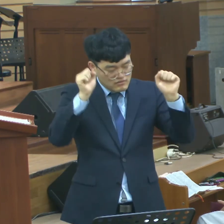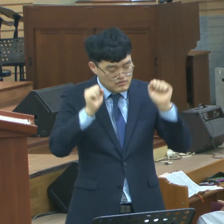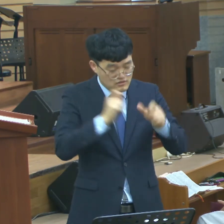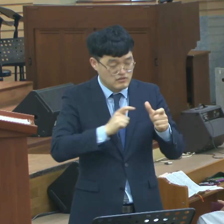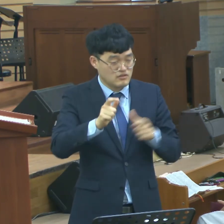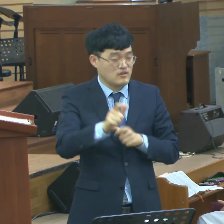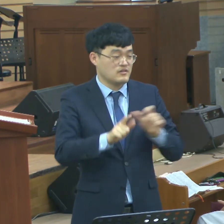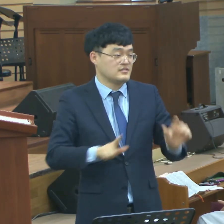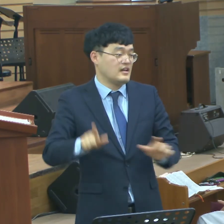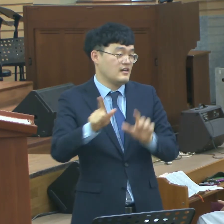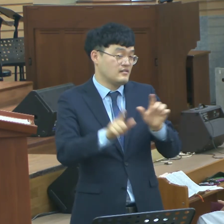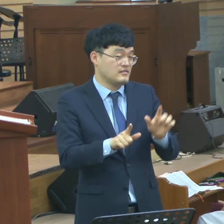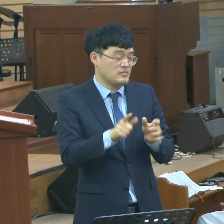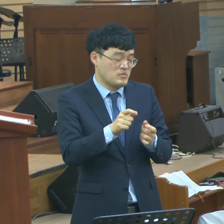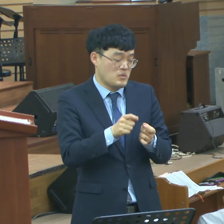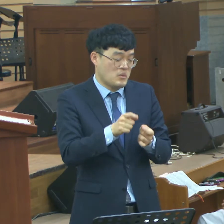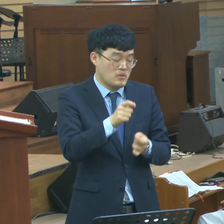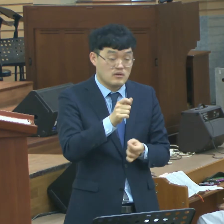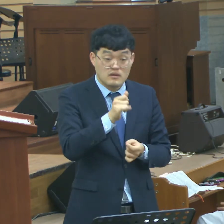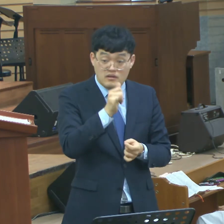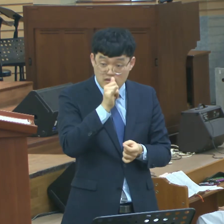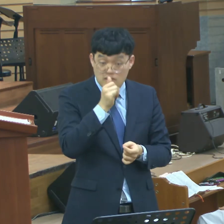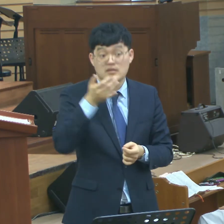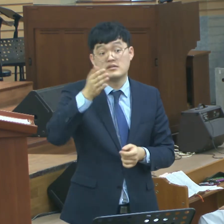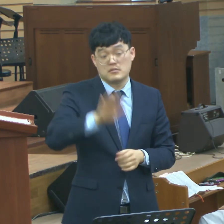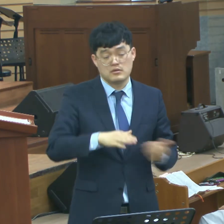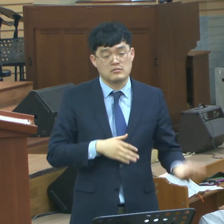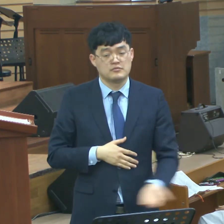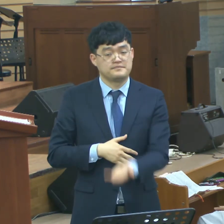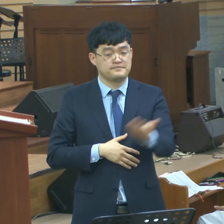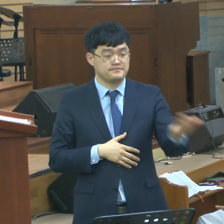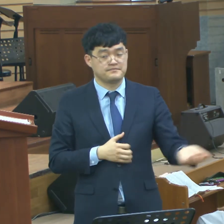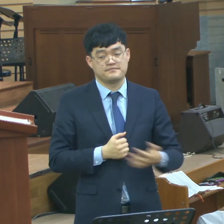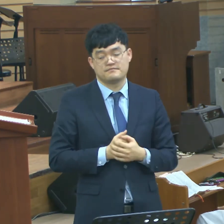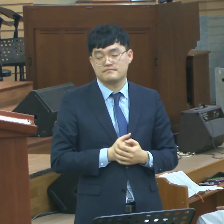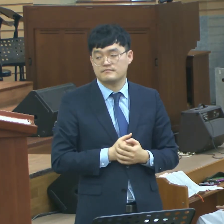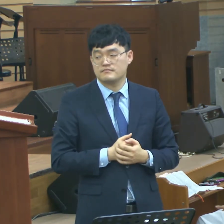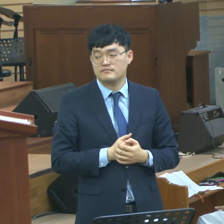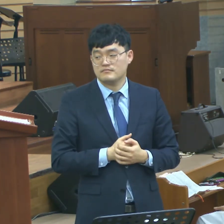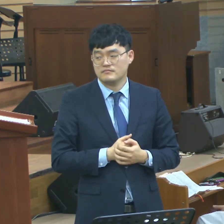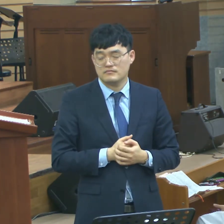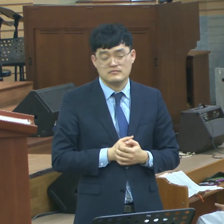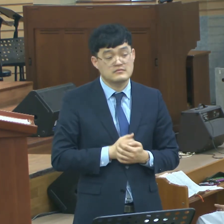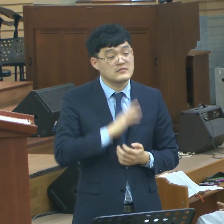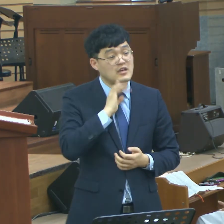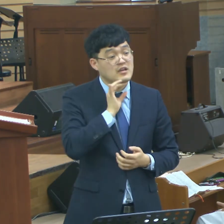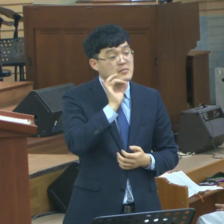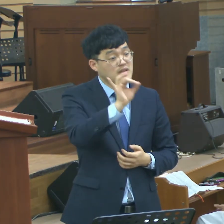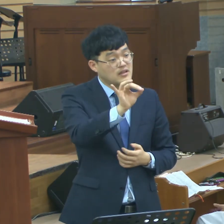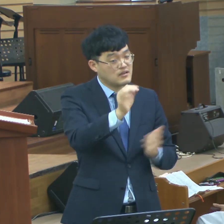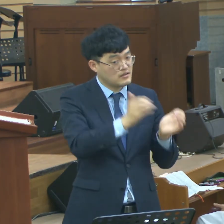3만 번씩 걸어서 발이 힘을 잃지 않을 수 있어요. 그러나 여러분 100살까지 가겠어요?